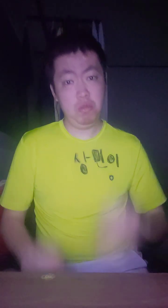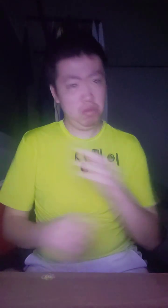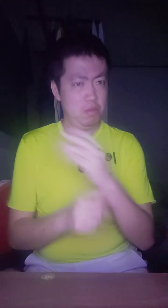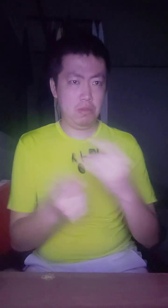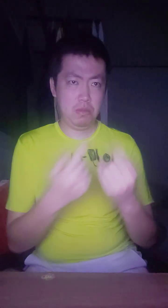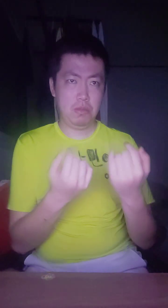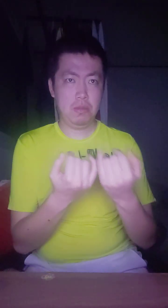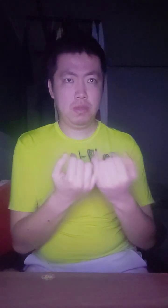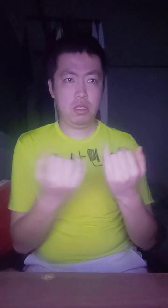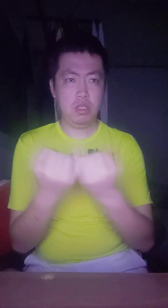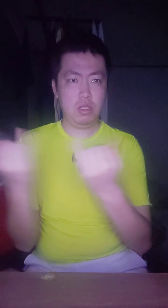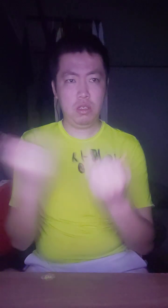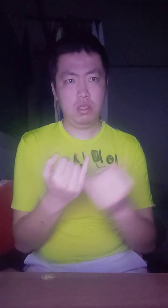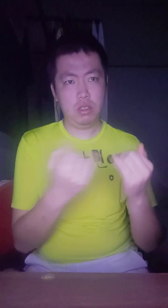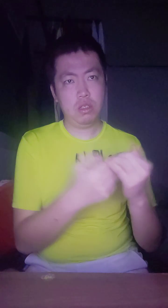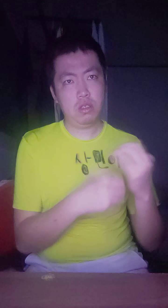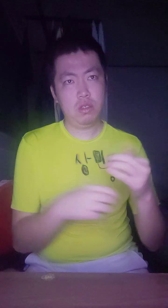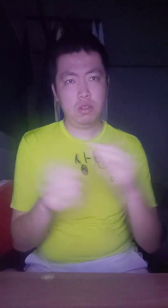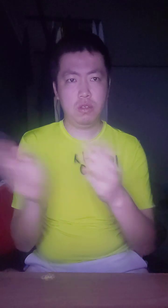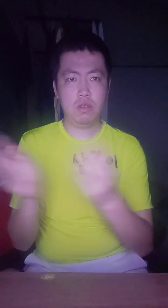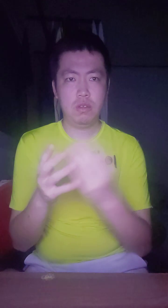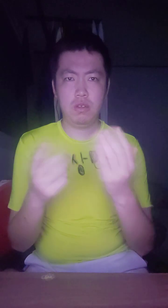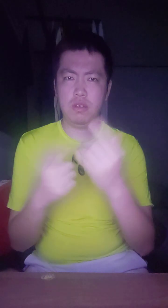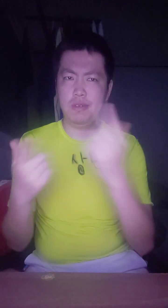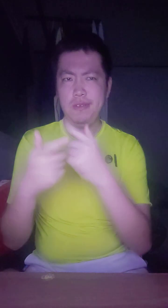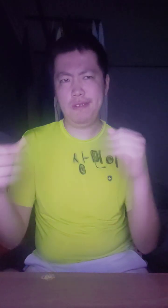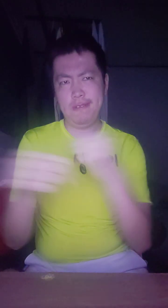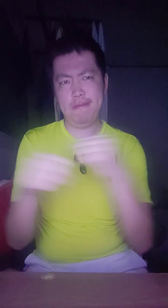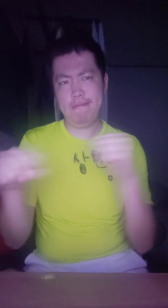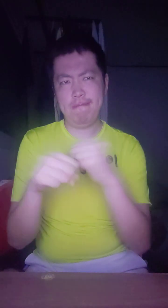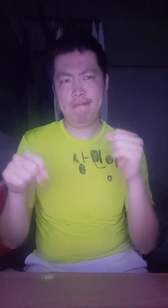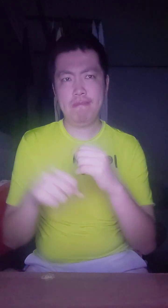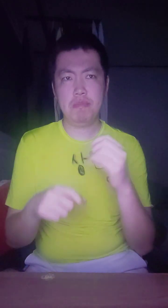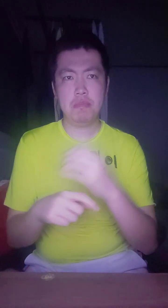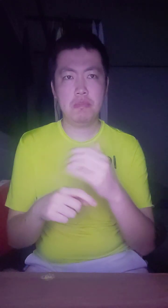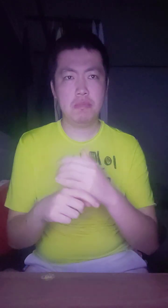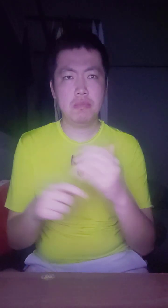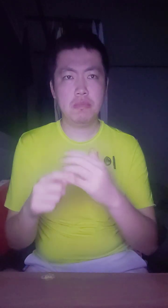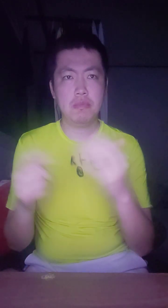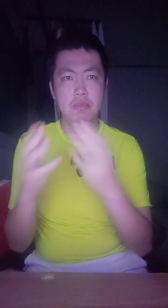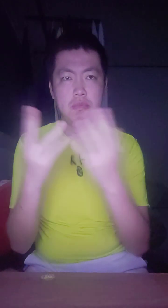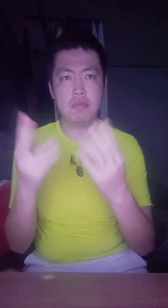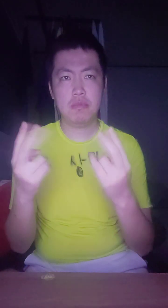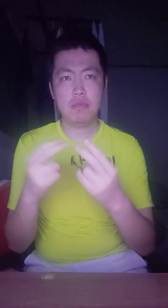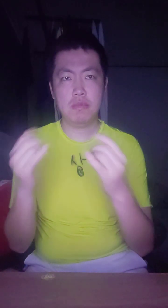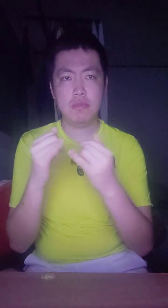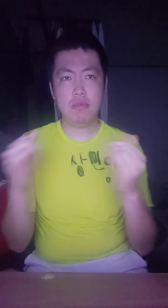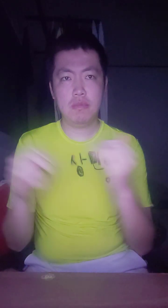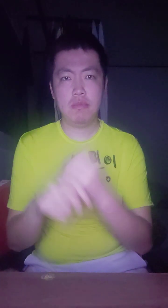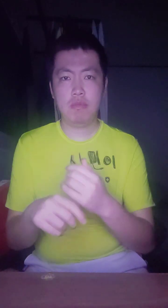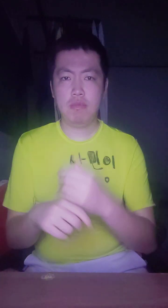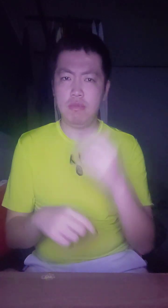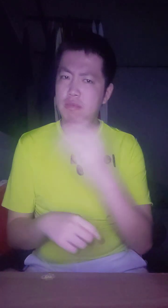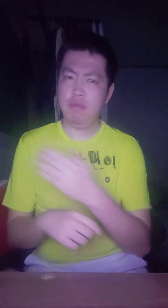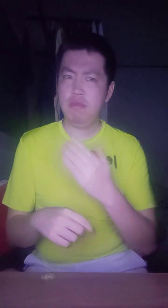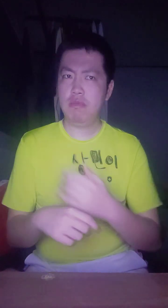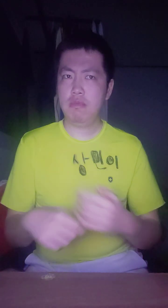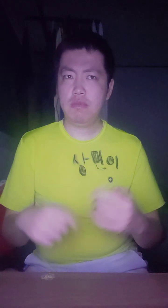둘러싸인 채 20분 넘게 이곳에서 집단 폭행 당했습니다. 현장엔 학생 수십 명이 더 있었지만 말리긴커녕 휴대전화로